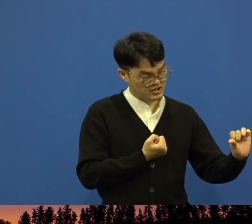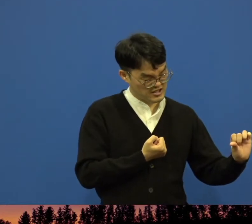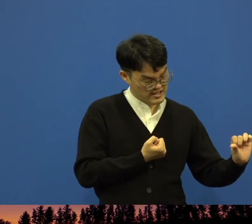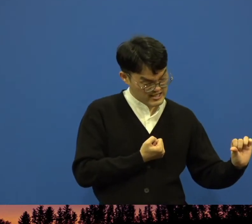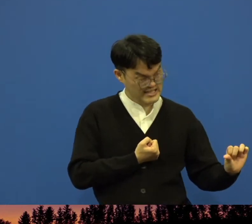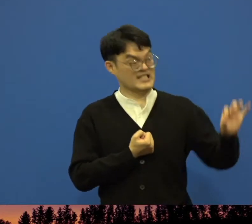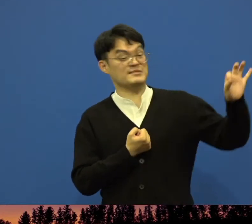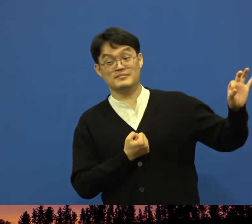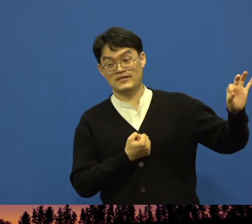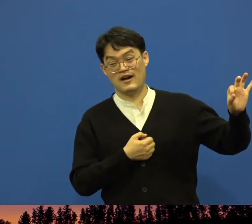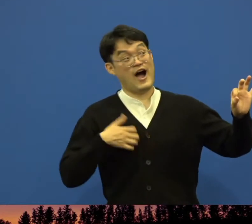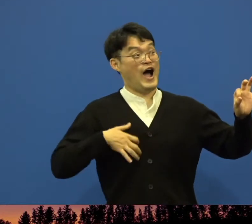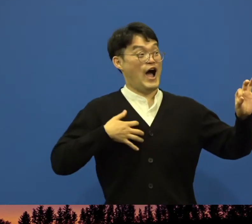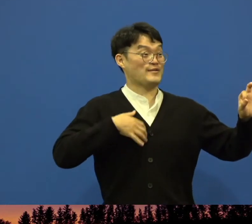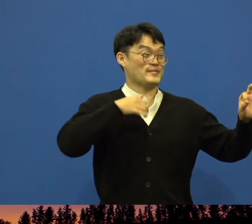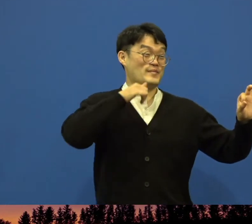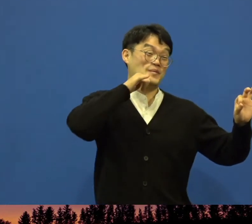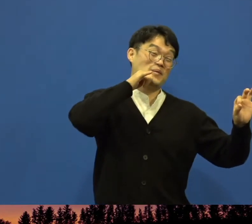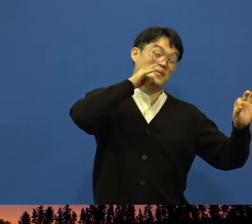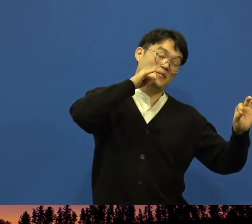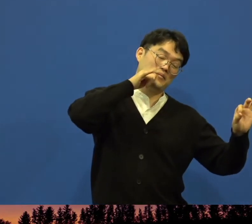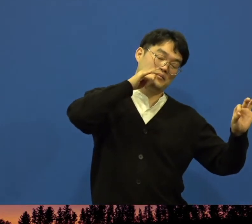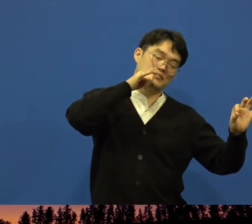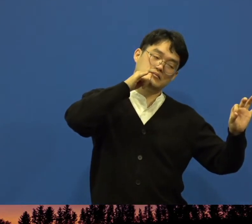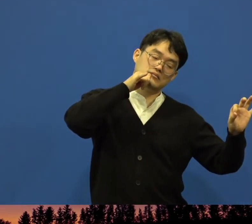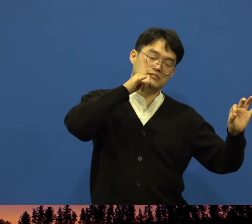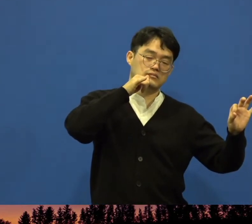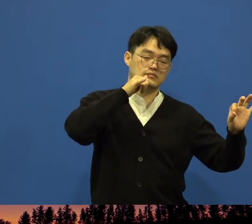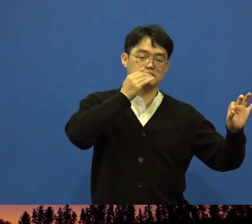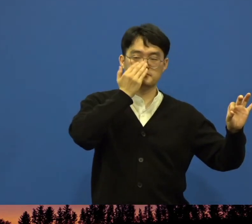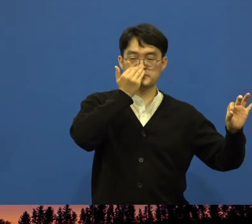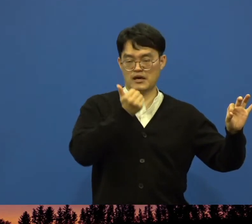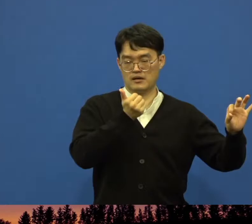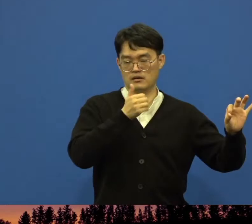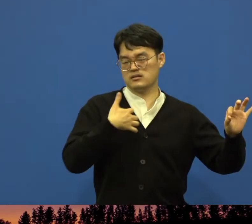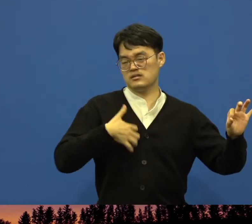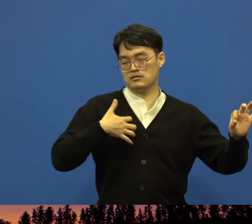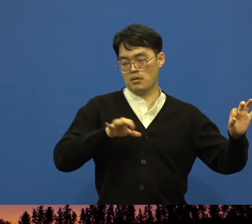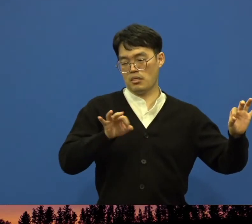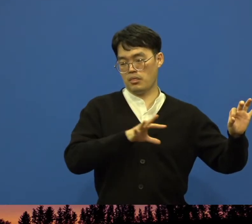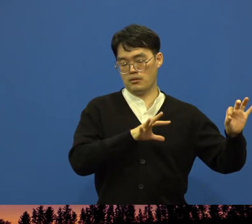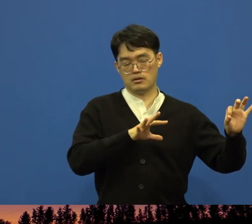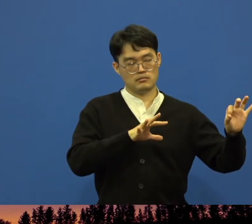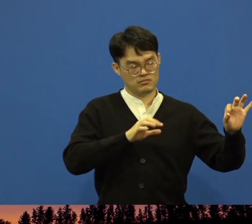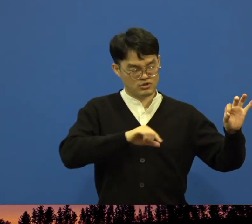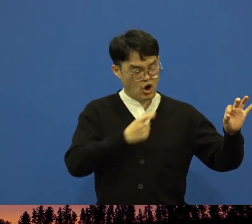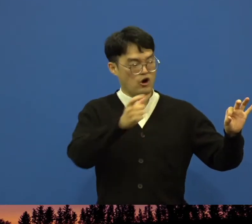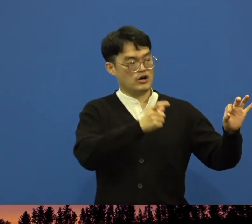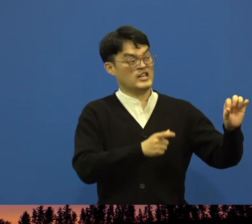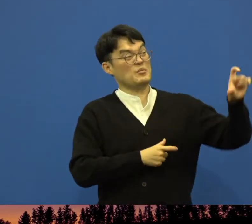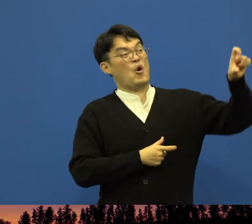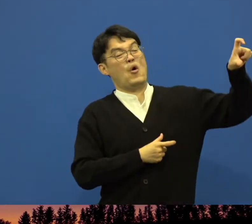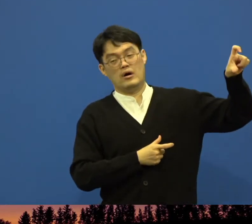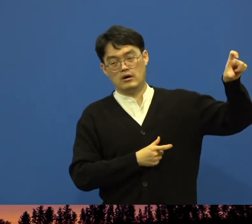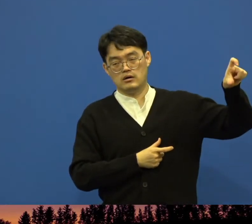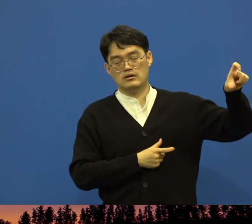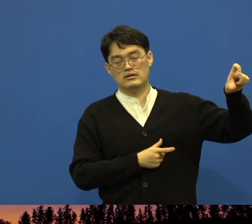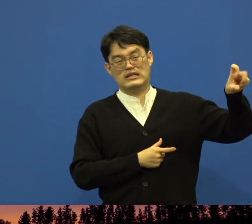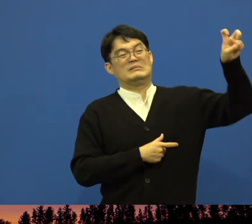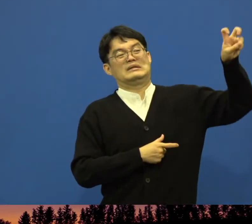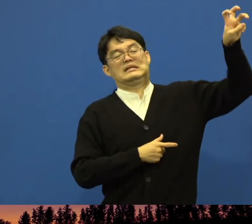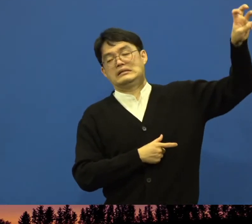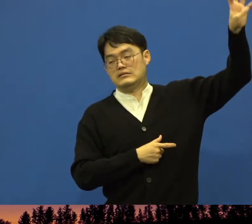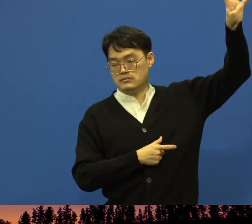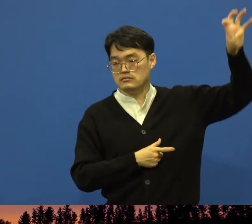오를 내가 누리는데 생각보다 즐거움이 빨리 그게 사라져 버린다. 그것만 하면 채워질 줄 알았는데